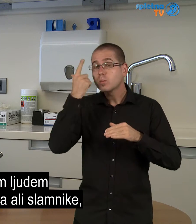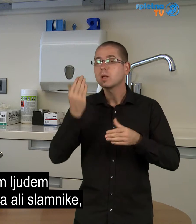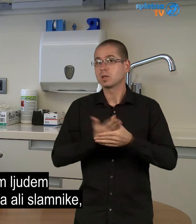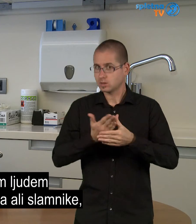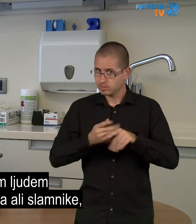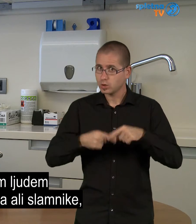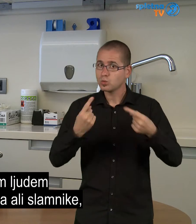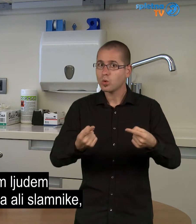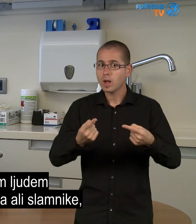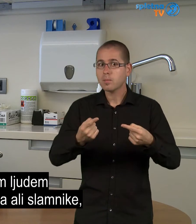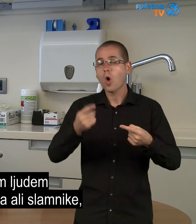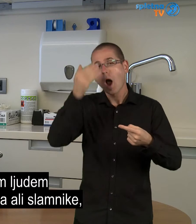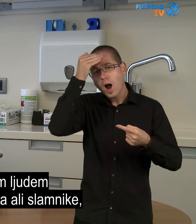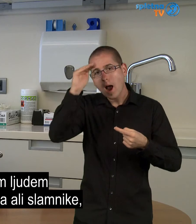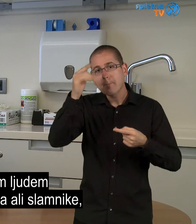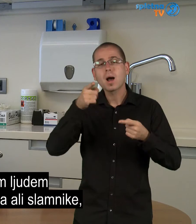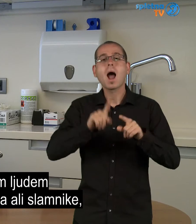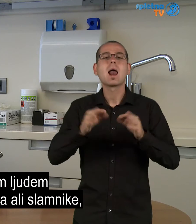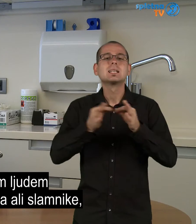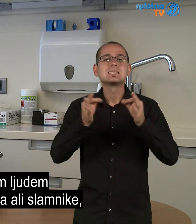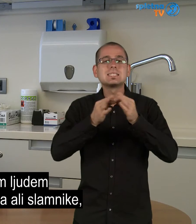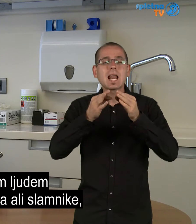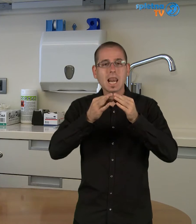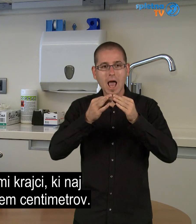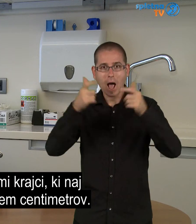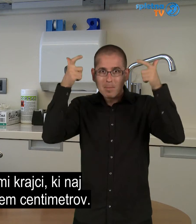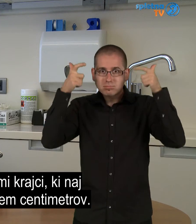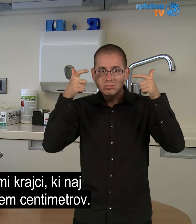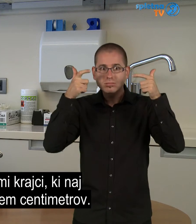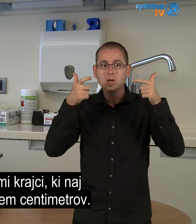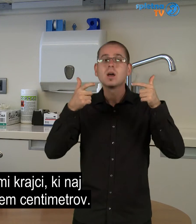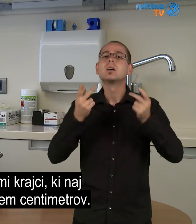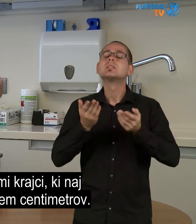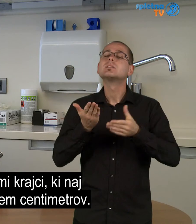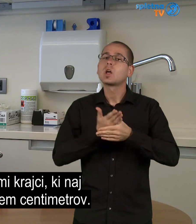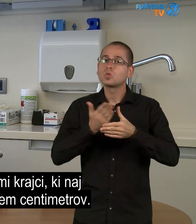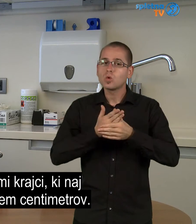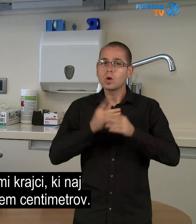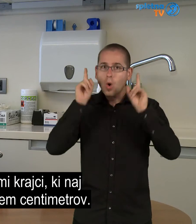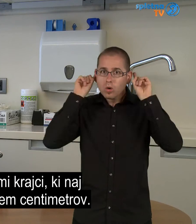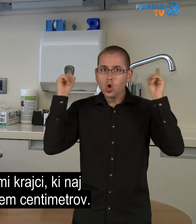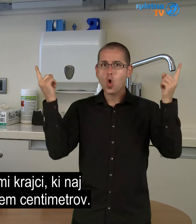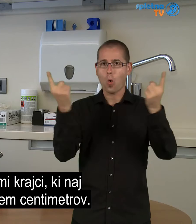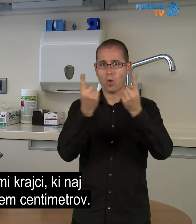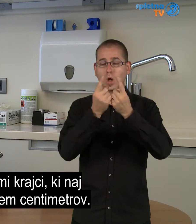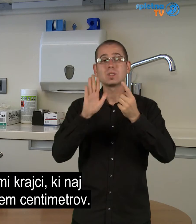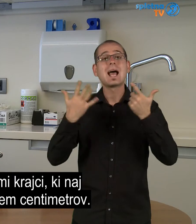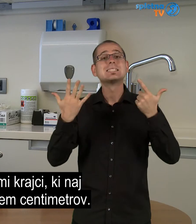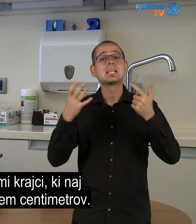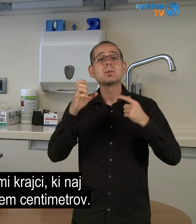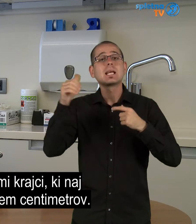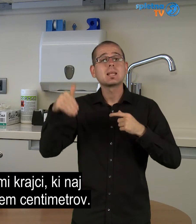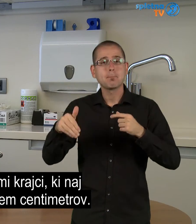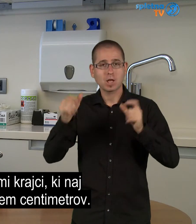ljudem svetujemo pokrivala ali slamnike, svetujemo z širokimi krajci, ki naj bojo široki vsaj 7 cm.